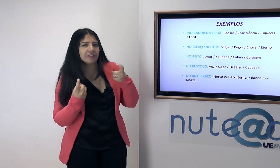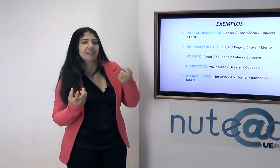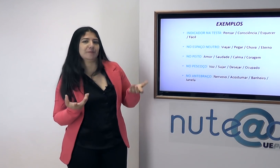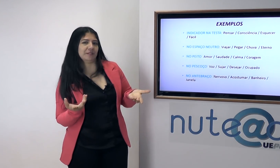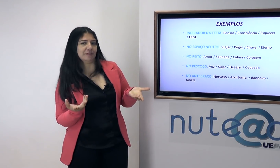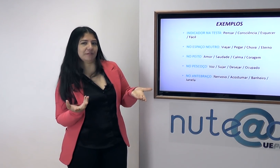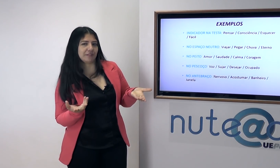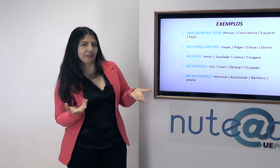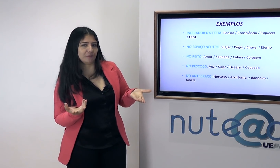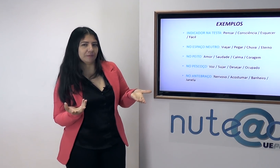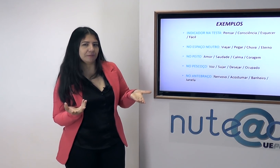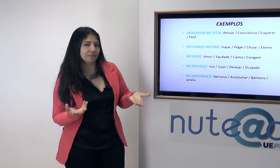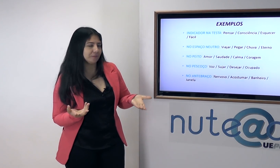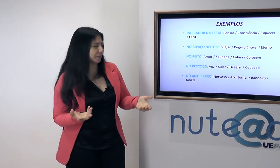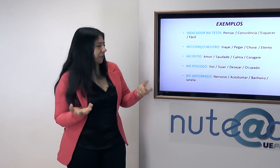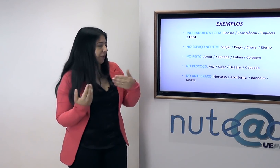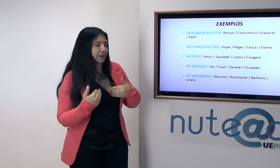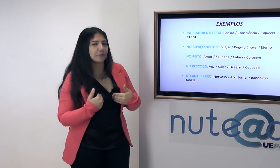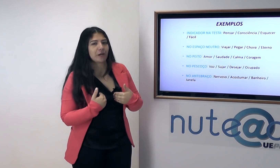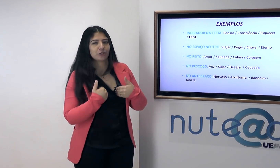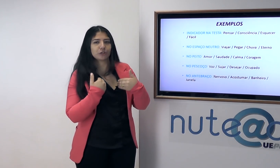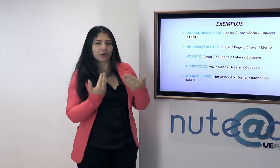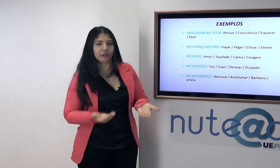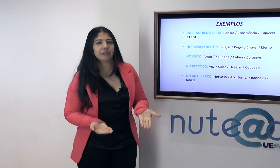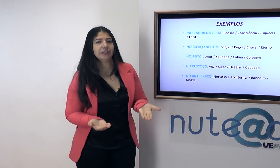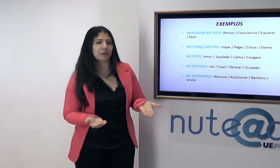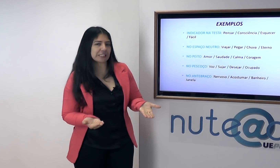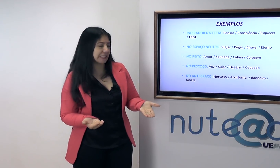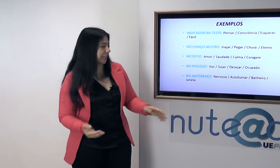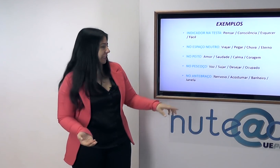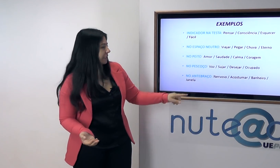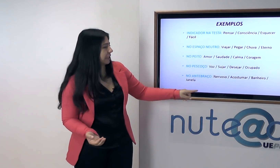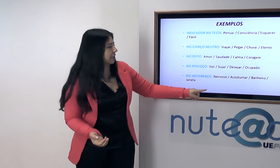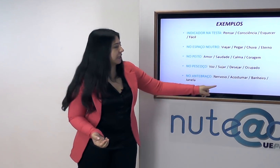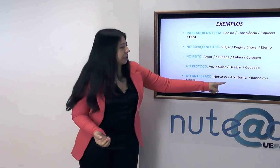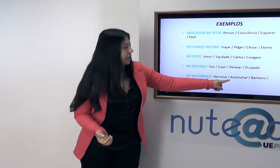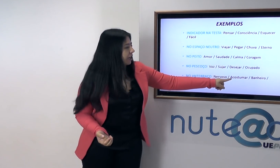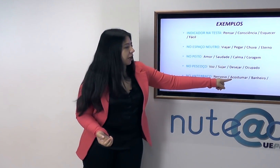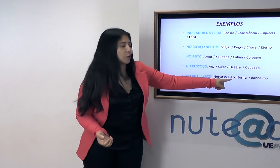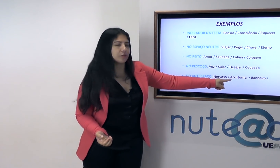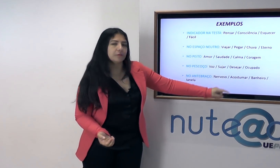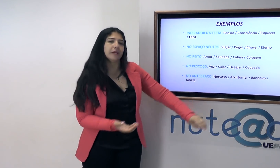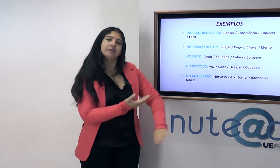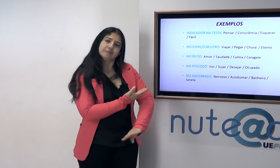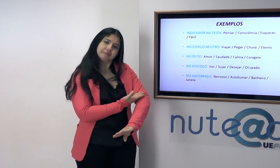ter a expressão facial, que ela faz parte da língua de sinais. Acostumar.